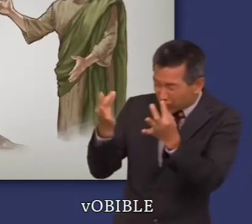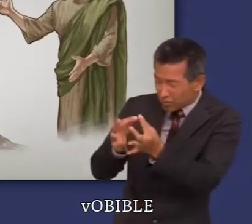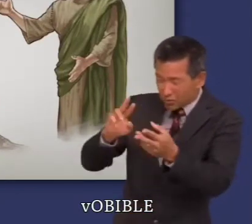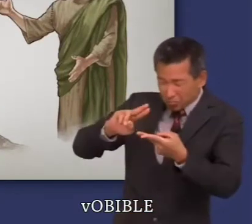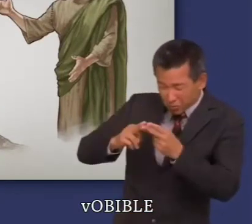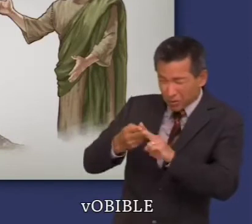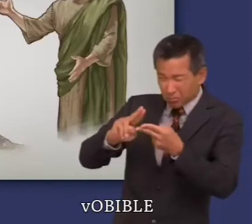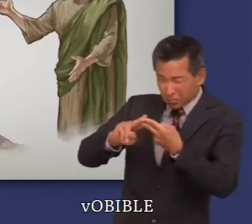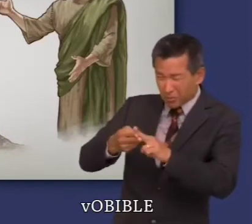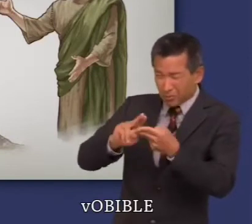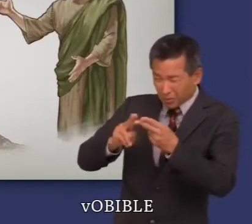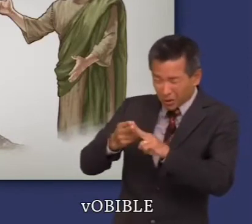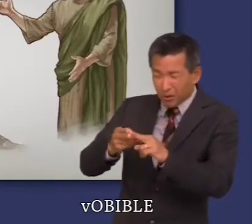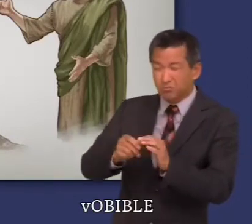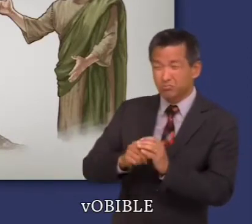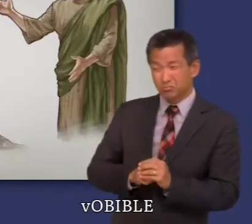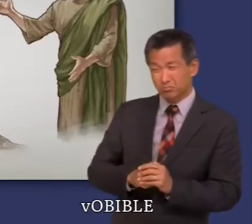qu'aura le roi.